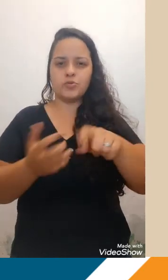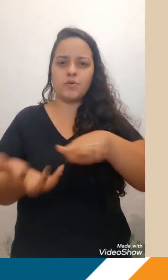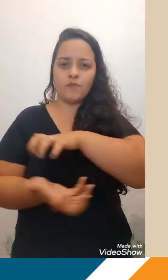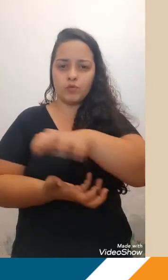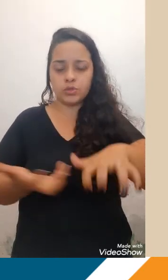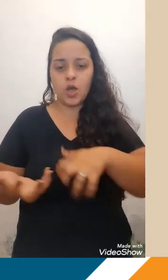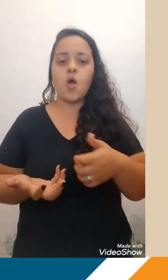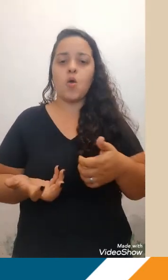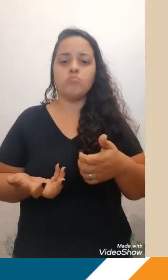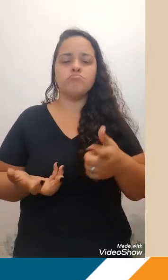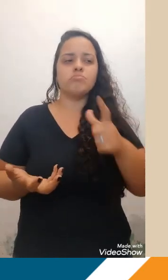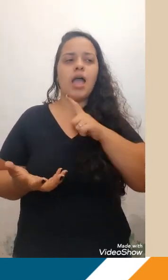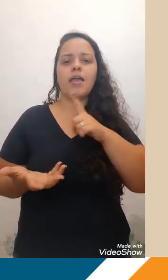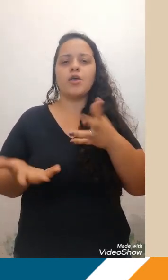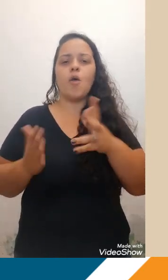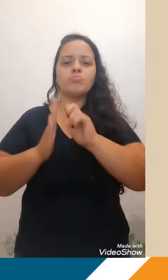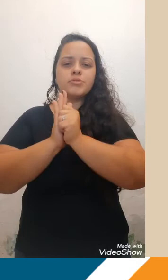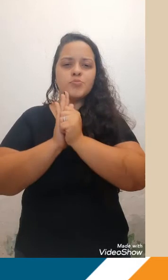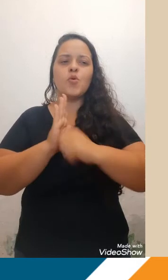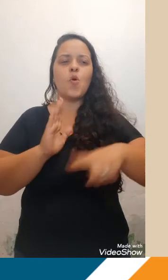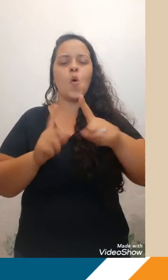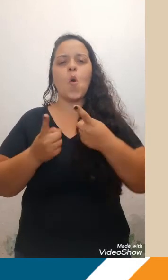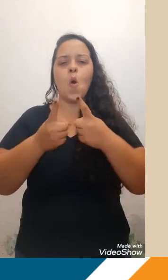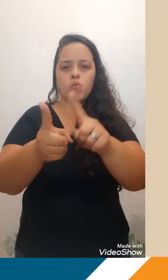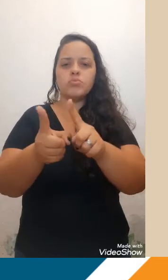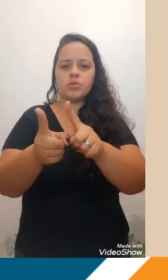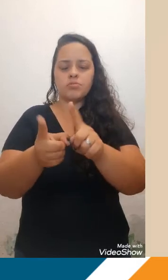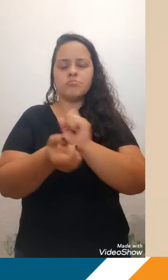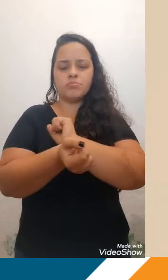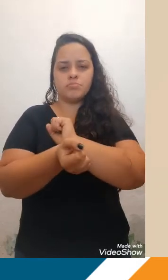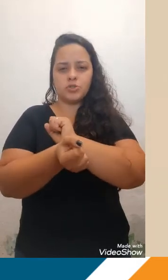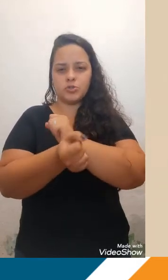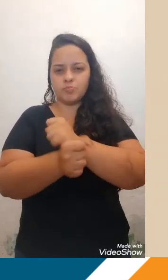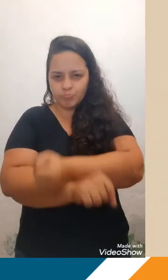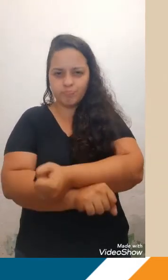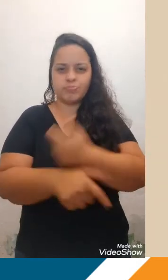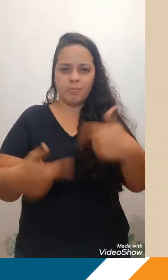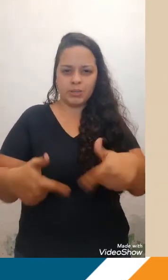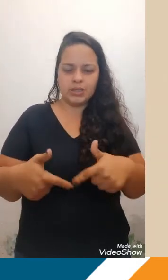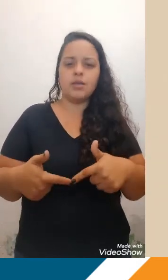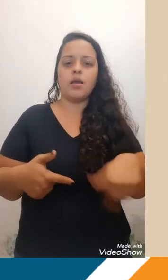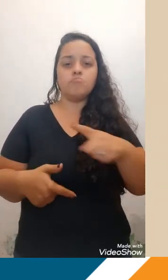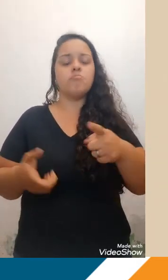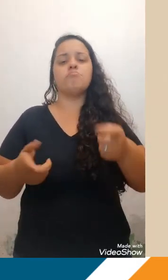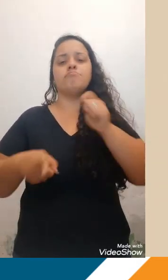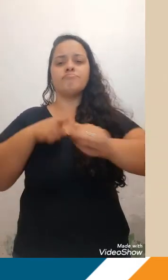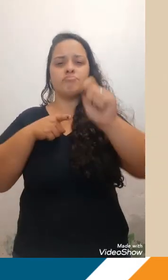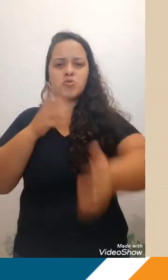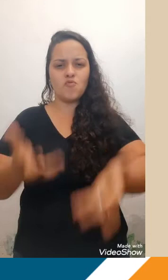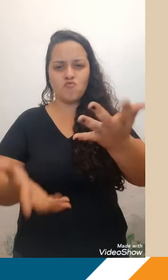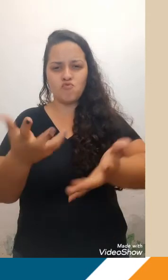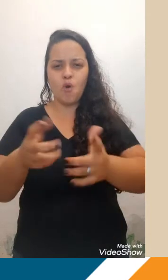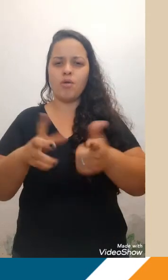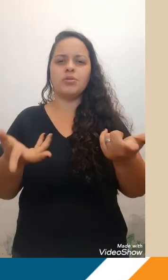revolucionário, uma forma simbólica de lutar contra a exploração foi o ataque às fazendas, queimando as grandes produções